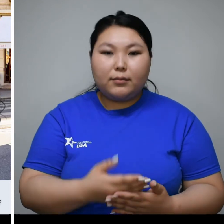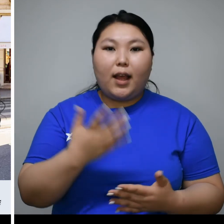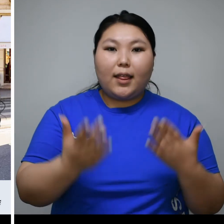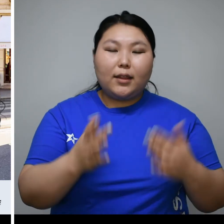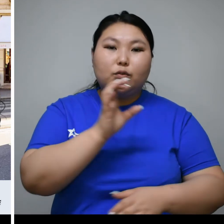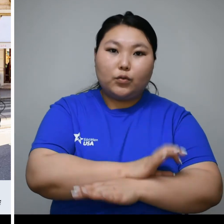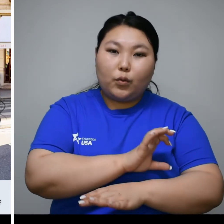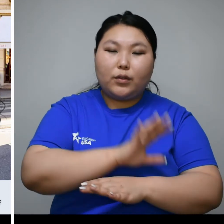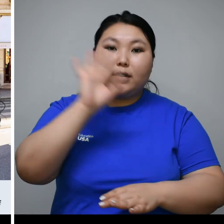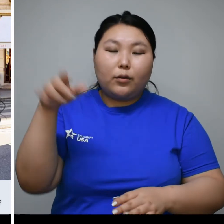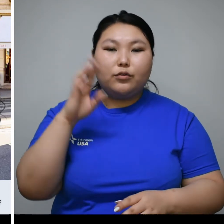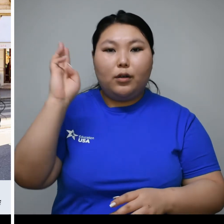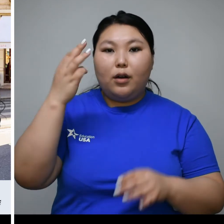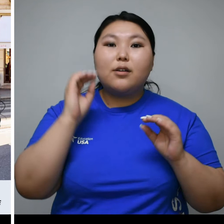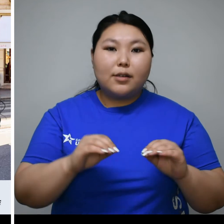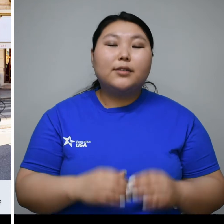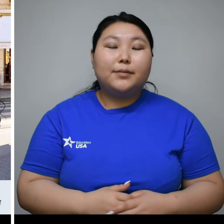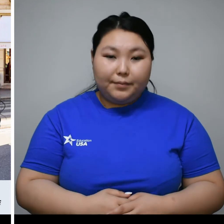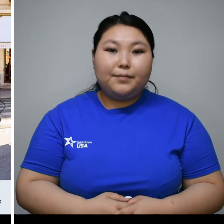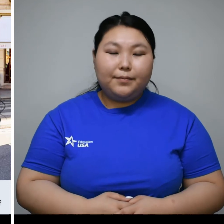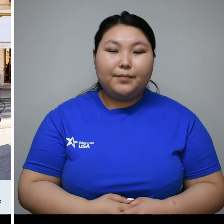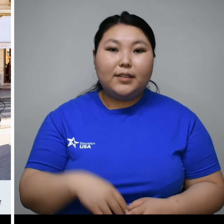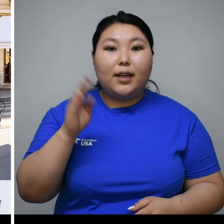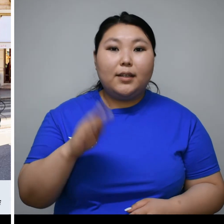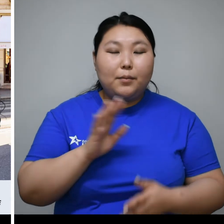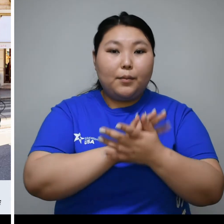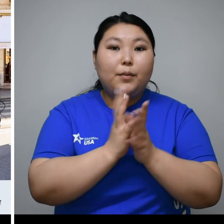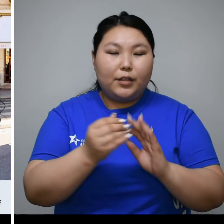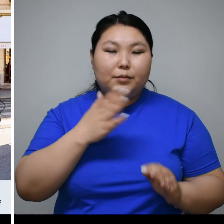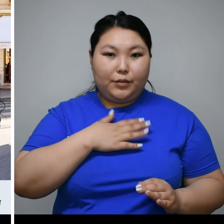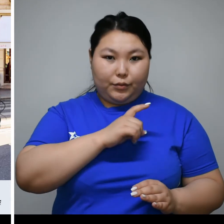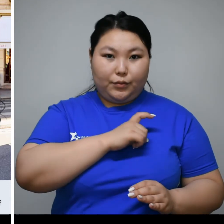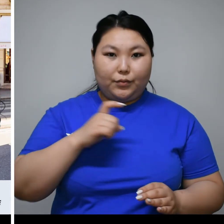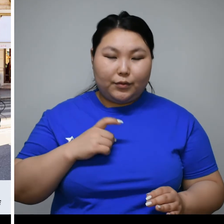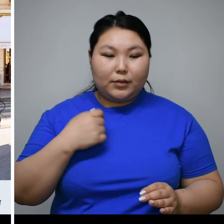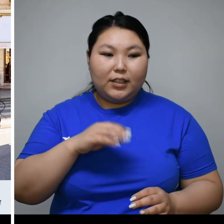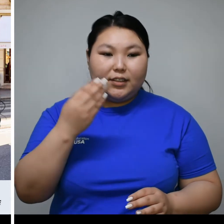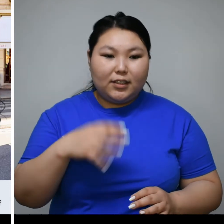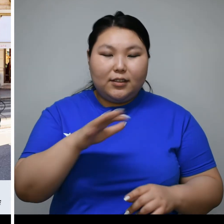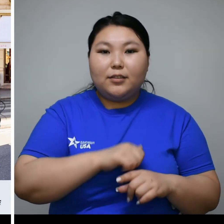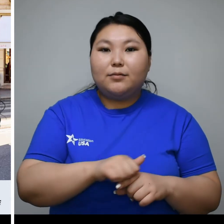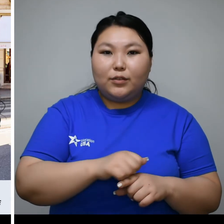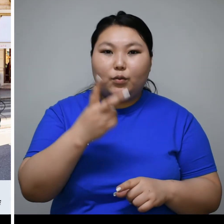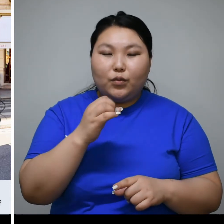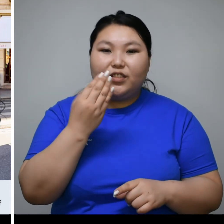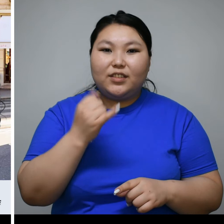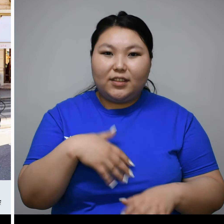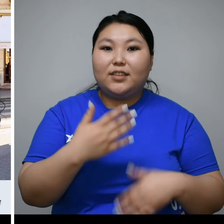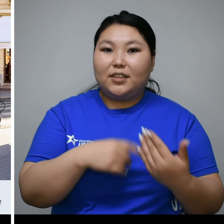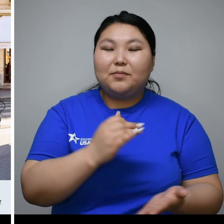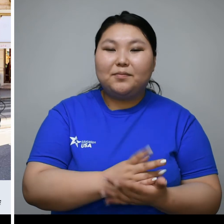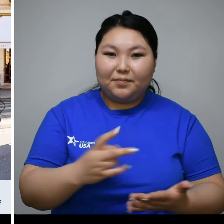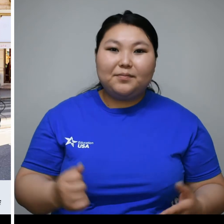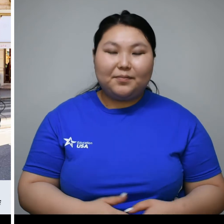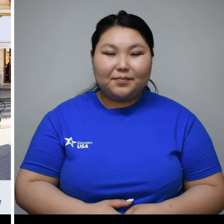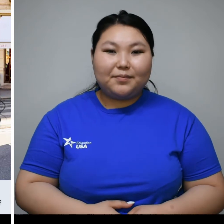үед яг аль сургууль руу чинь явах нь тодорхой болдог гэсэн. За тийм болохоор миний хувьд бол одоо яг шалгалтнуудаа бэлтгэх үе шатндаа